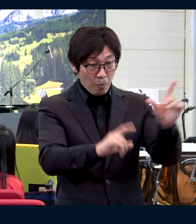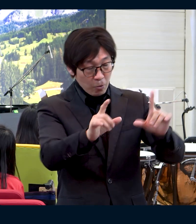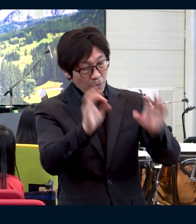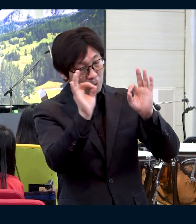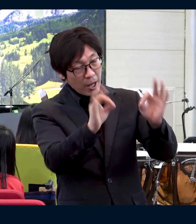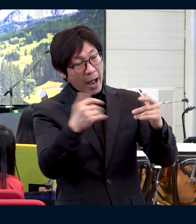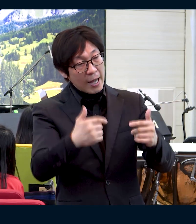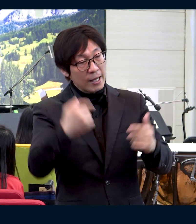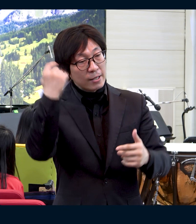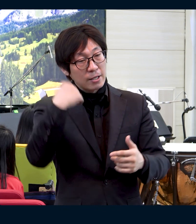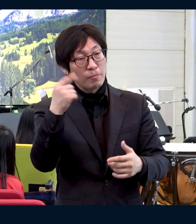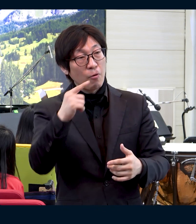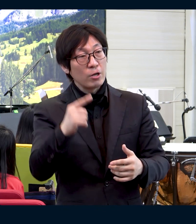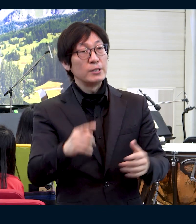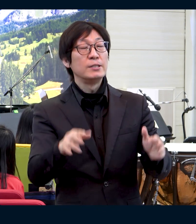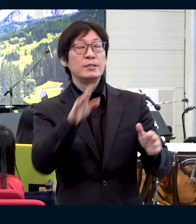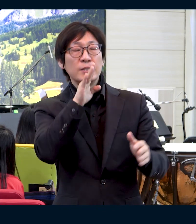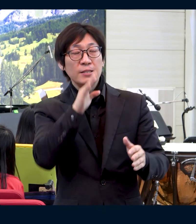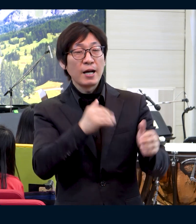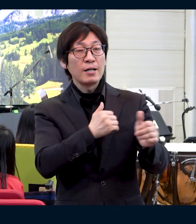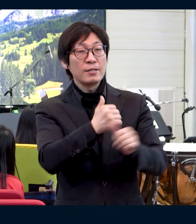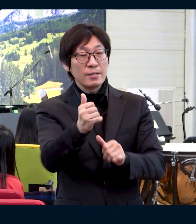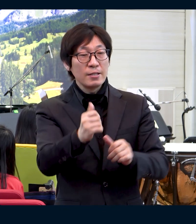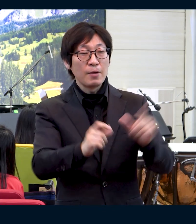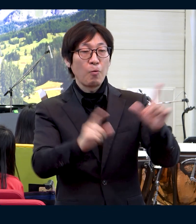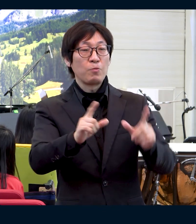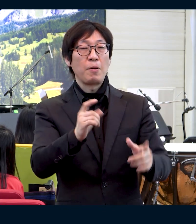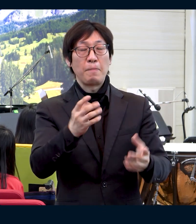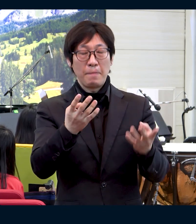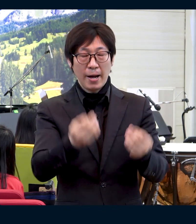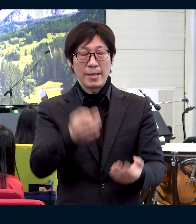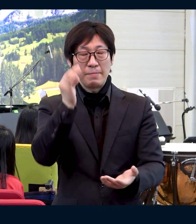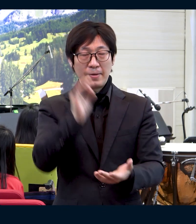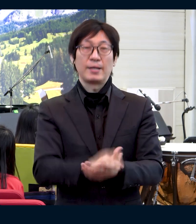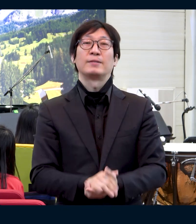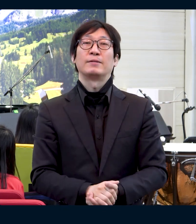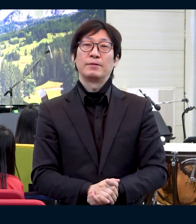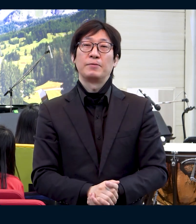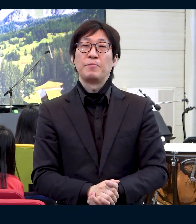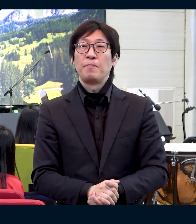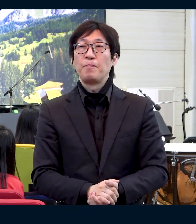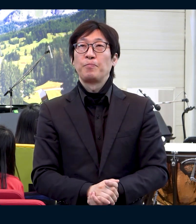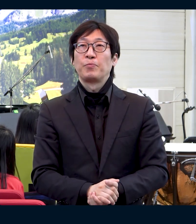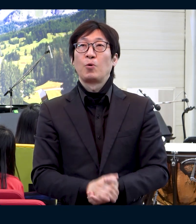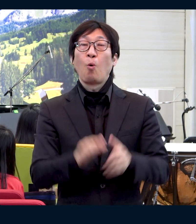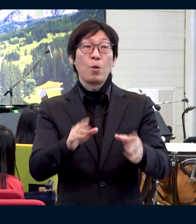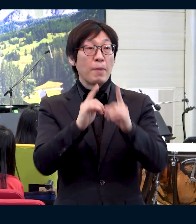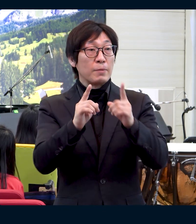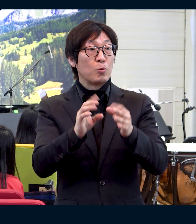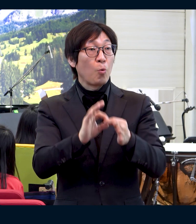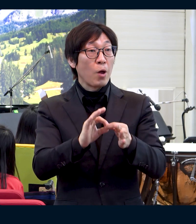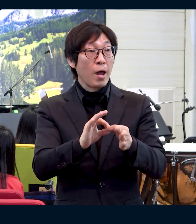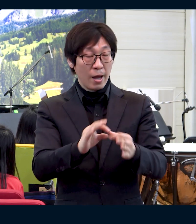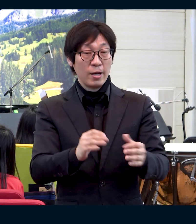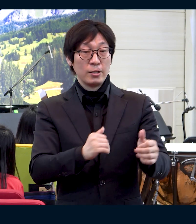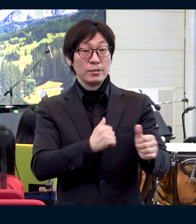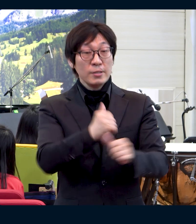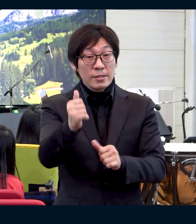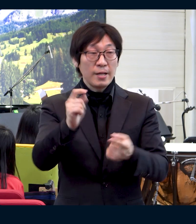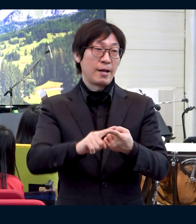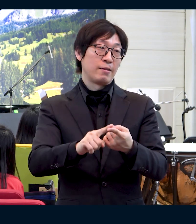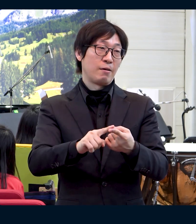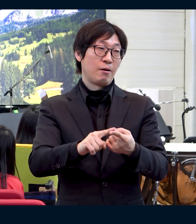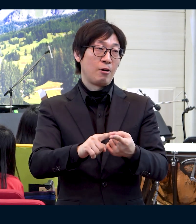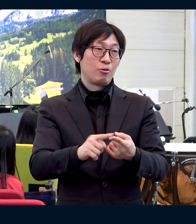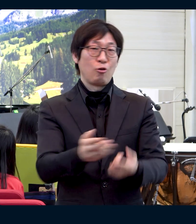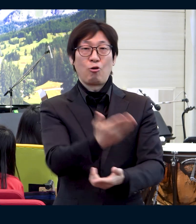또 승리한 자들의 삶의 모습을 저는 그들을 통해서 보았습니다. 그래서 오늘 말씀을 통해서 그 승리에 대한